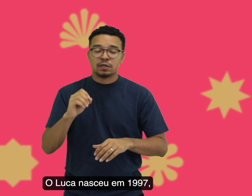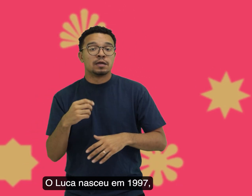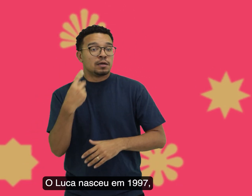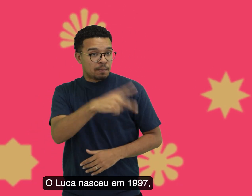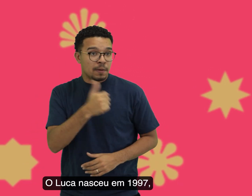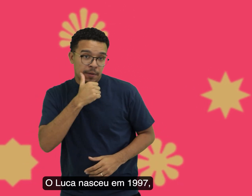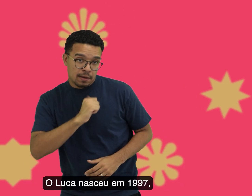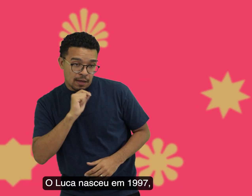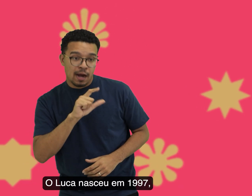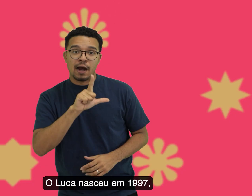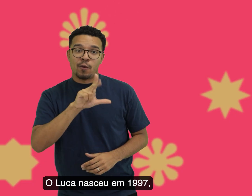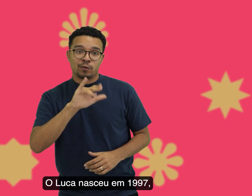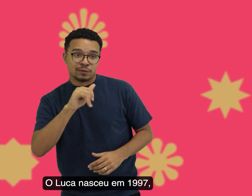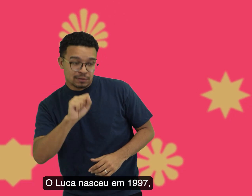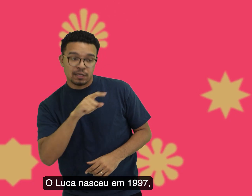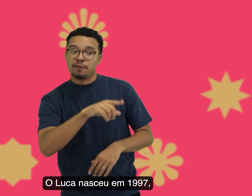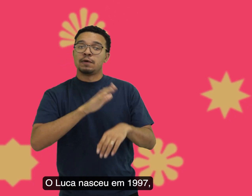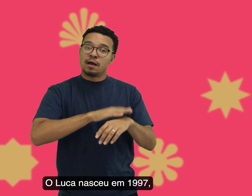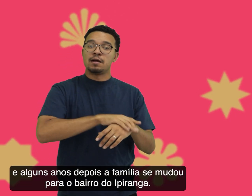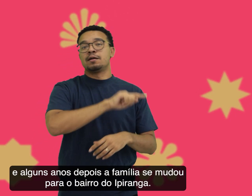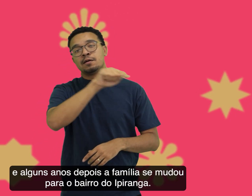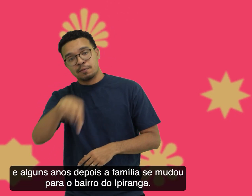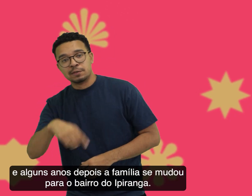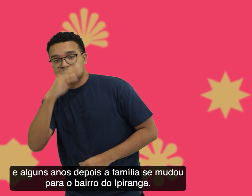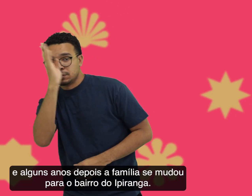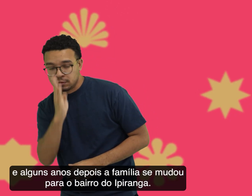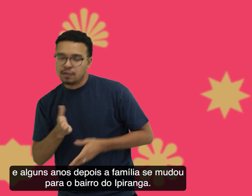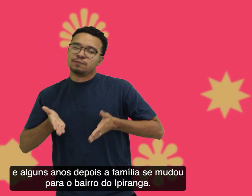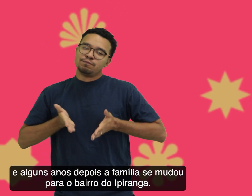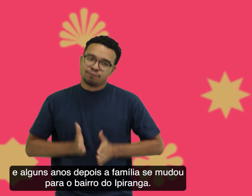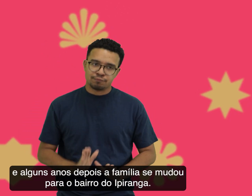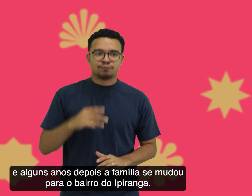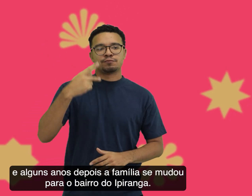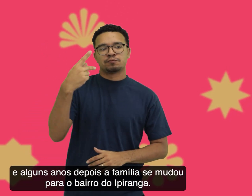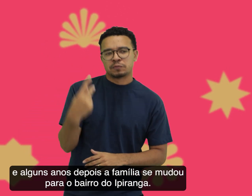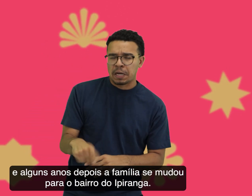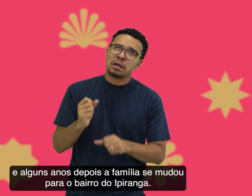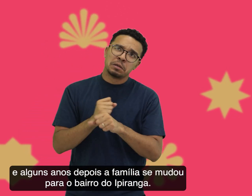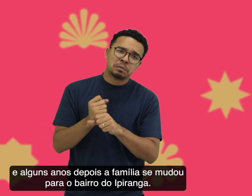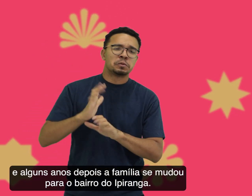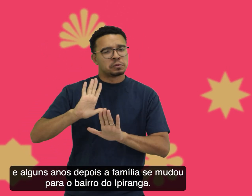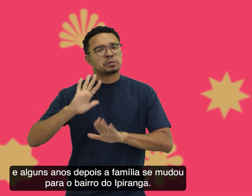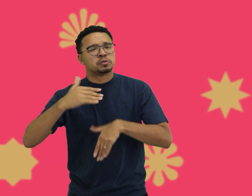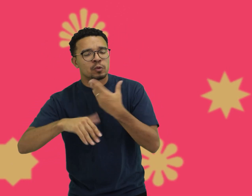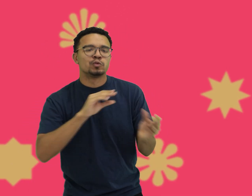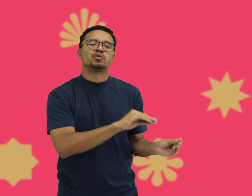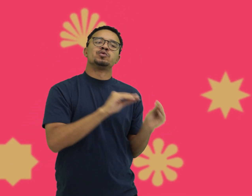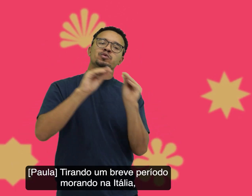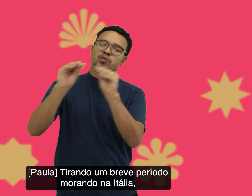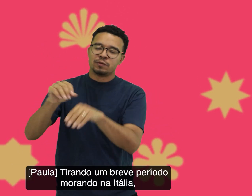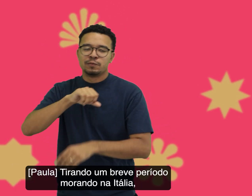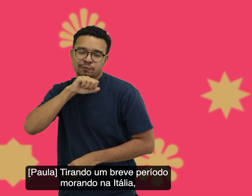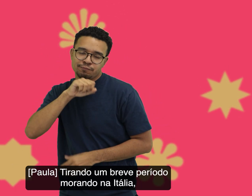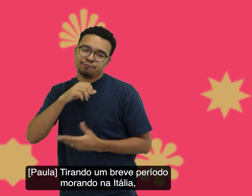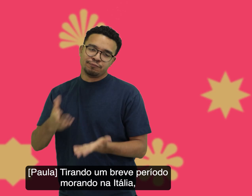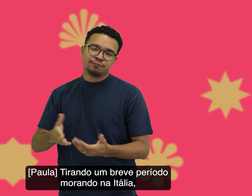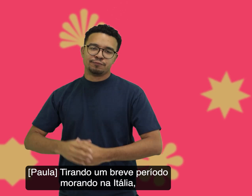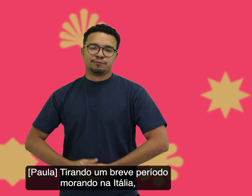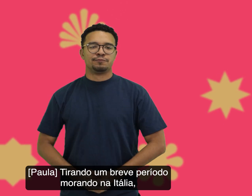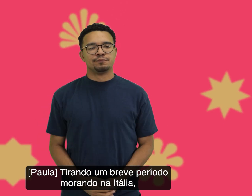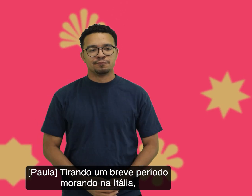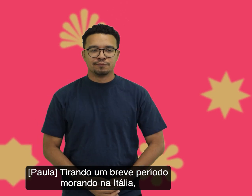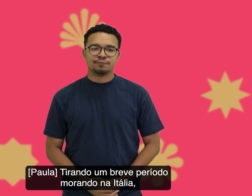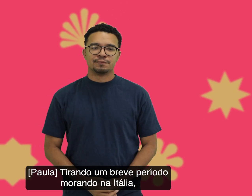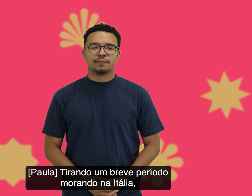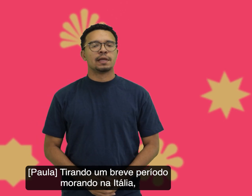para o Brasil. O Luca nasceu em 1997 e alguns anos depois a família se mudou para o bairro do Ipiranga. Tirando